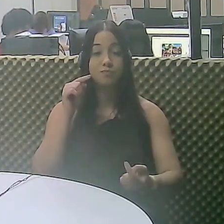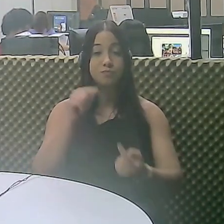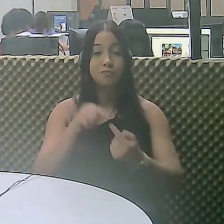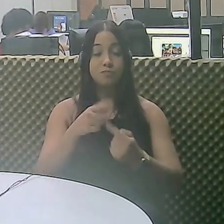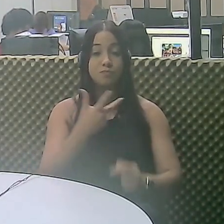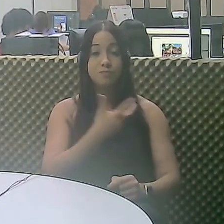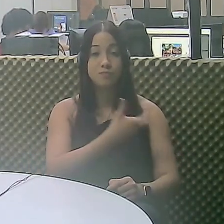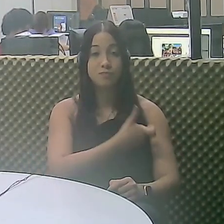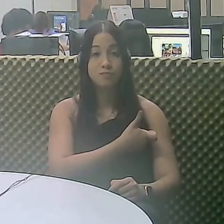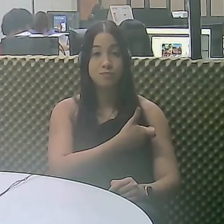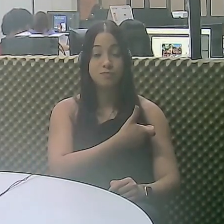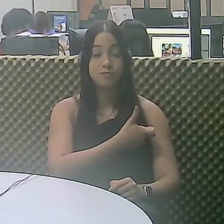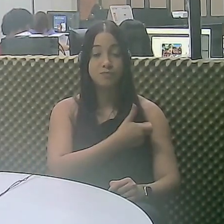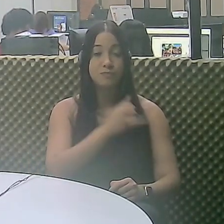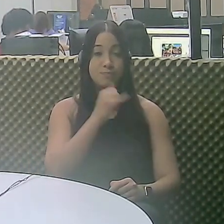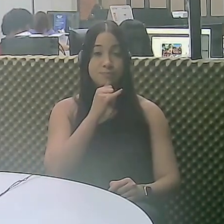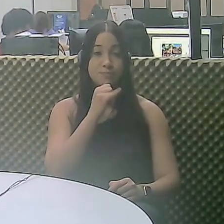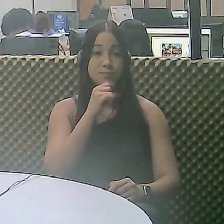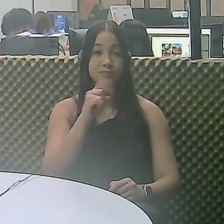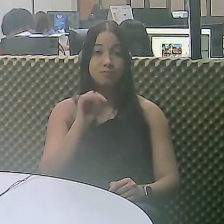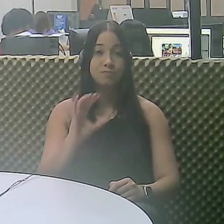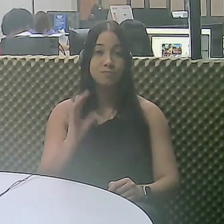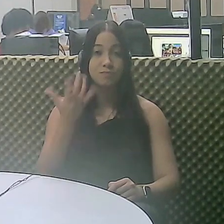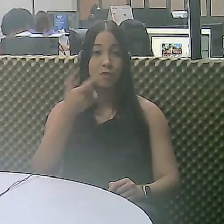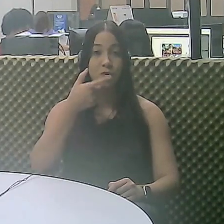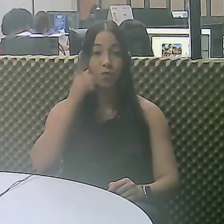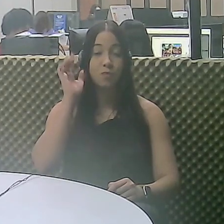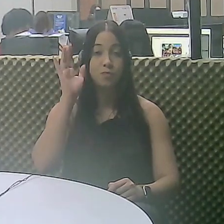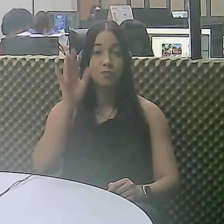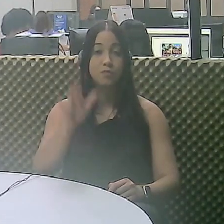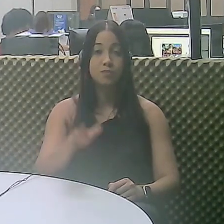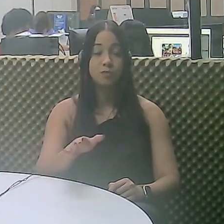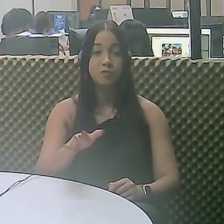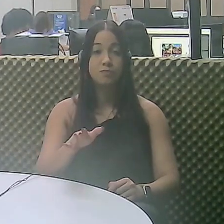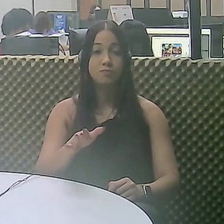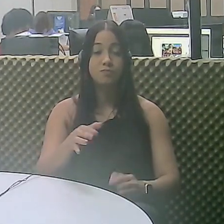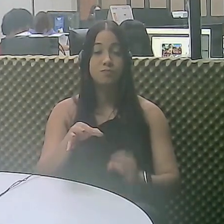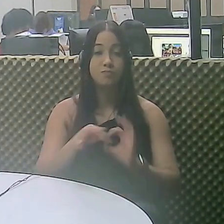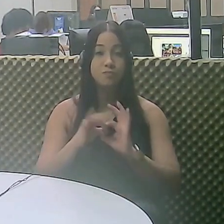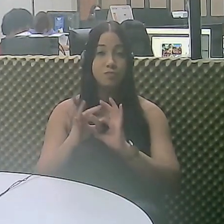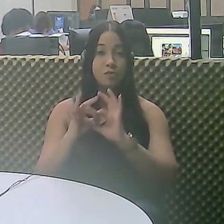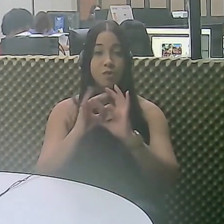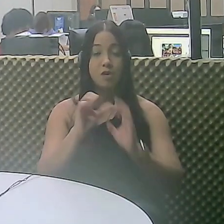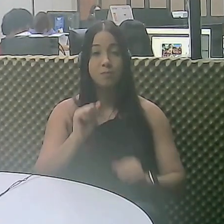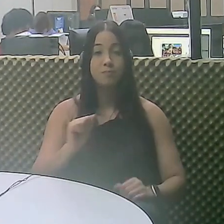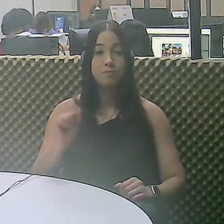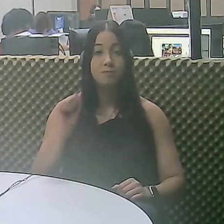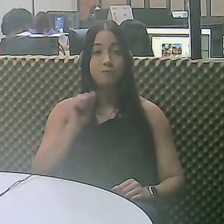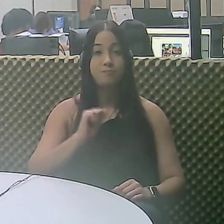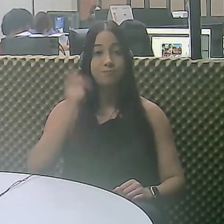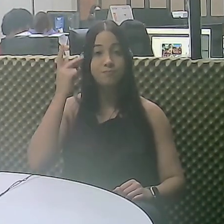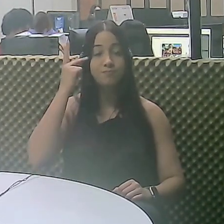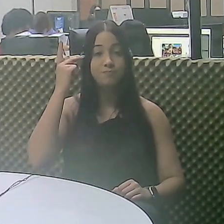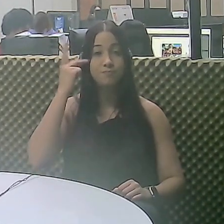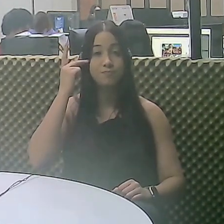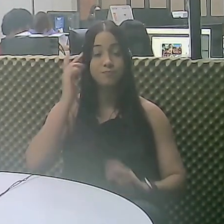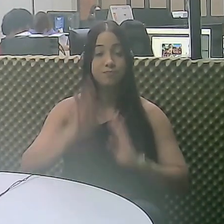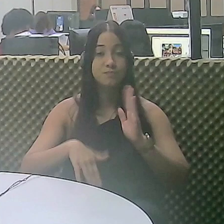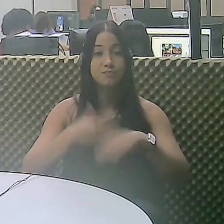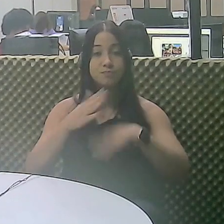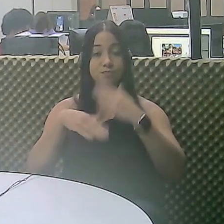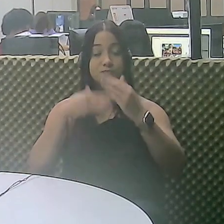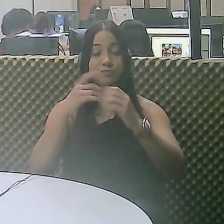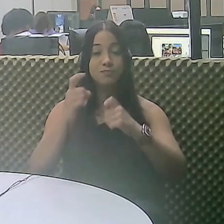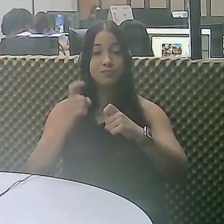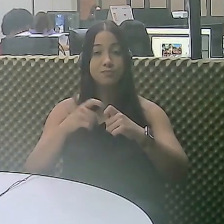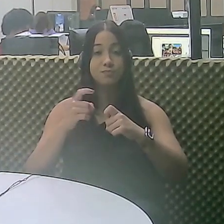imunização uma dessas ações aconteceu na tarde de ontem quando em parceria com a Associação Paulista para desenvolvimento da